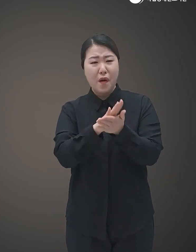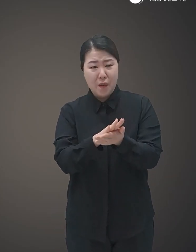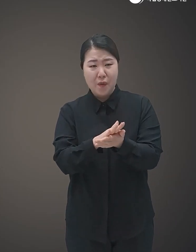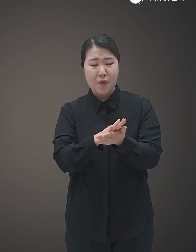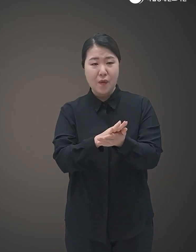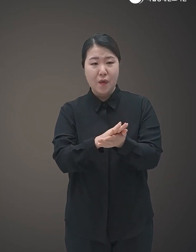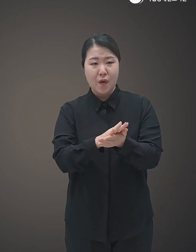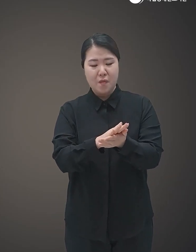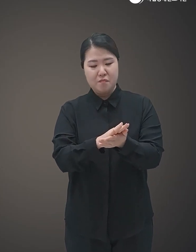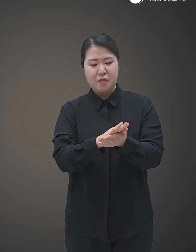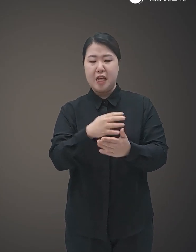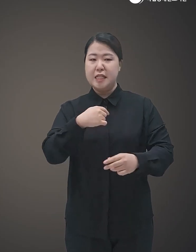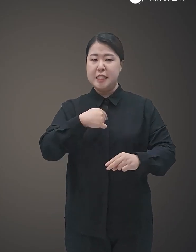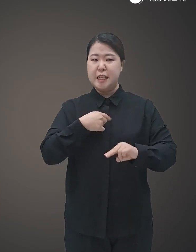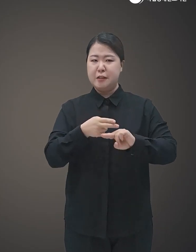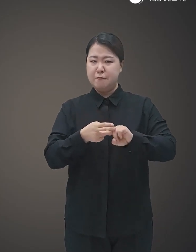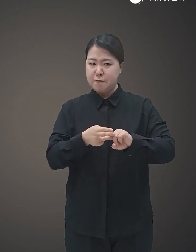변덕스러워요.